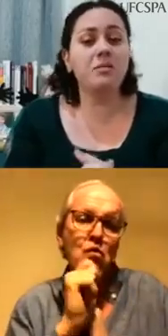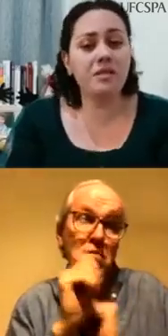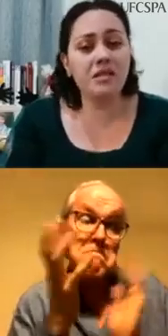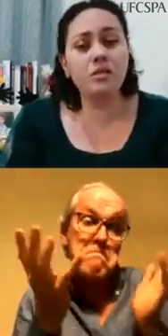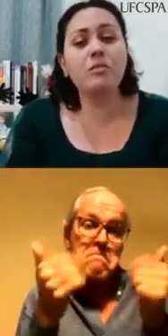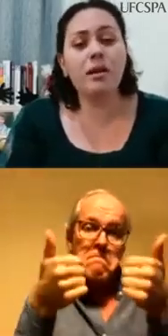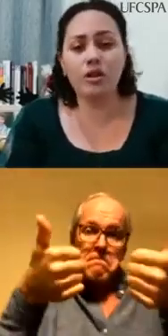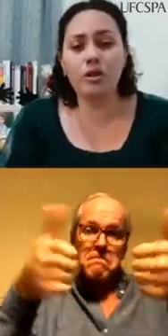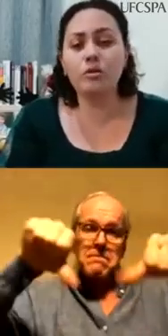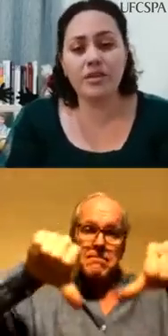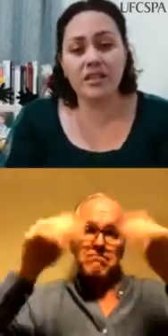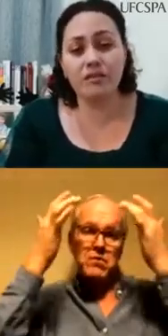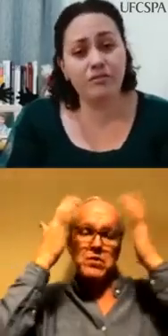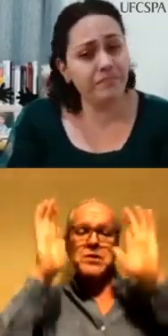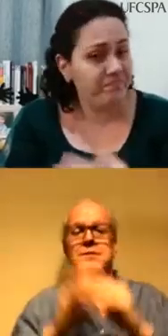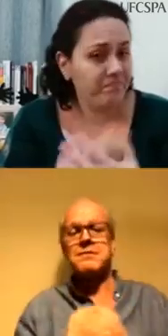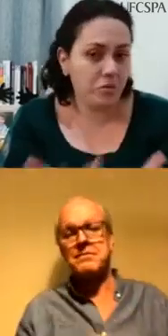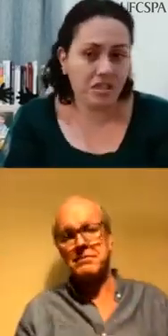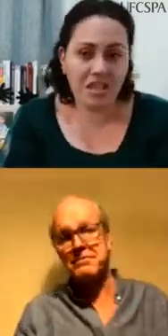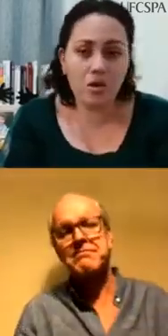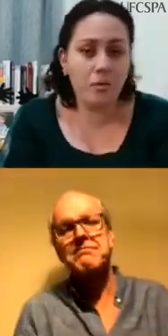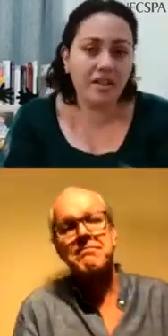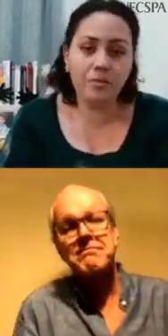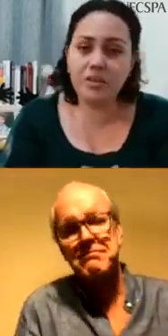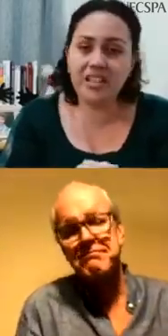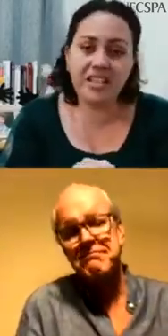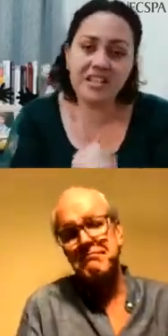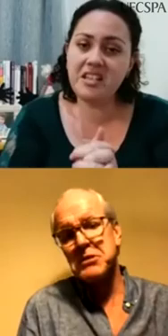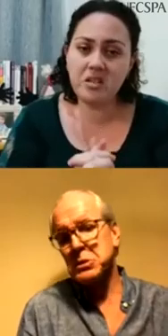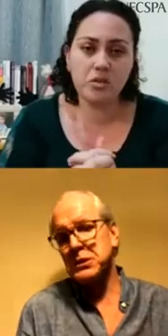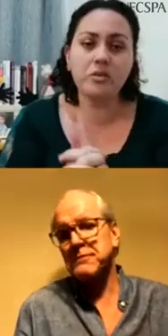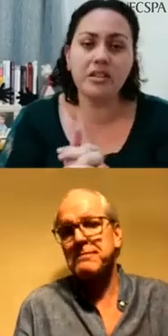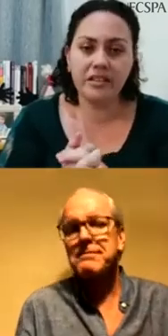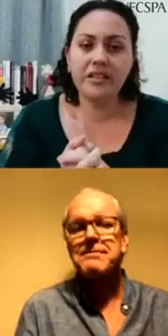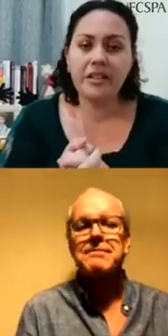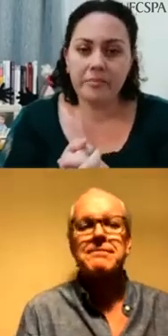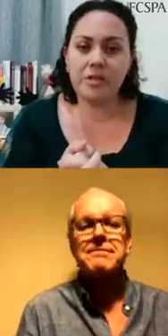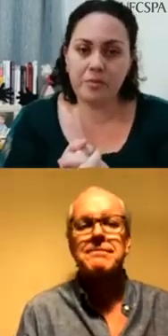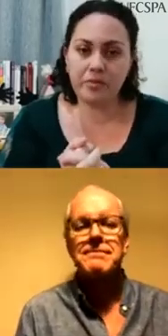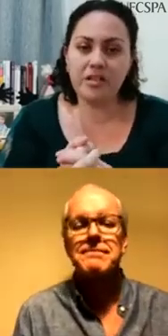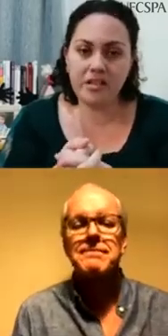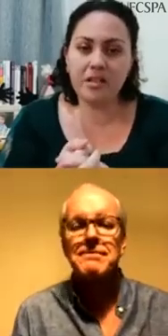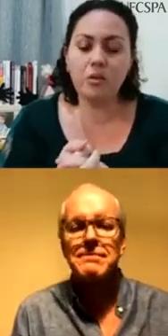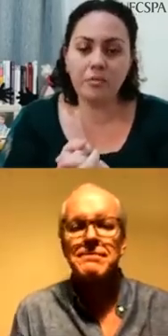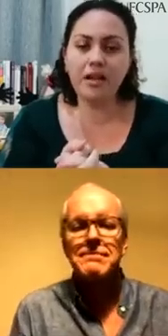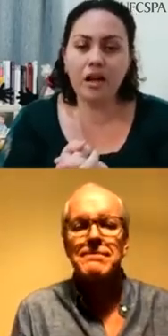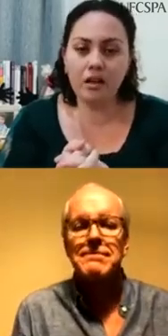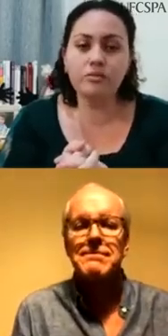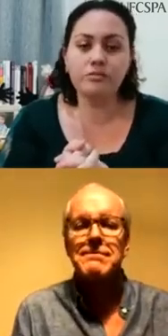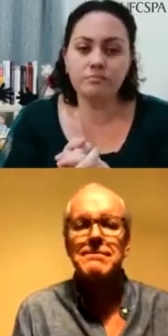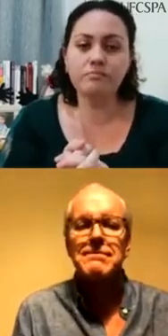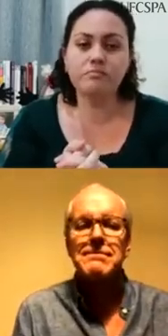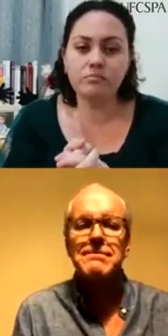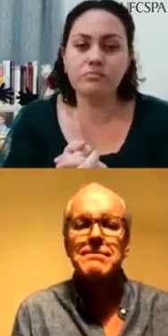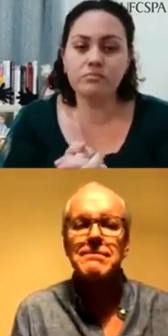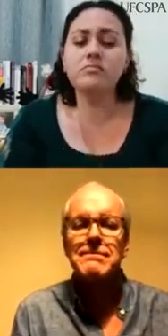aula também pensando numa aula inclusiva. Não sei como é que poderia ser isso, né? Mas poderia ser